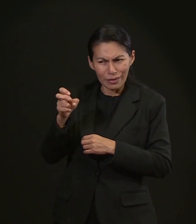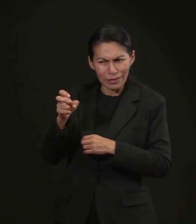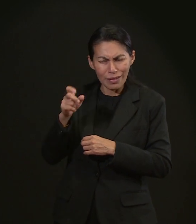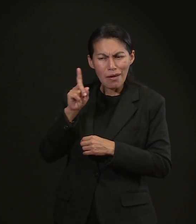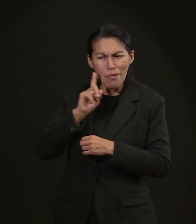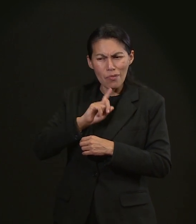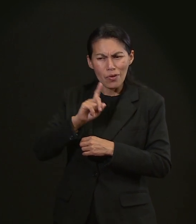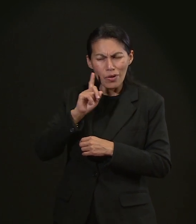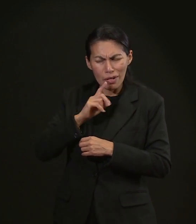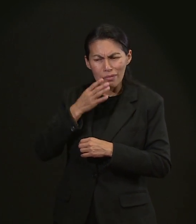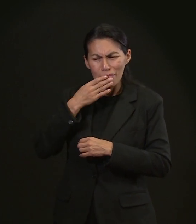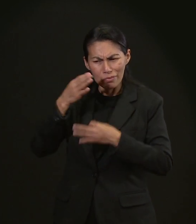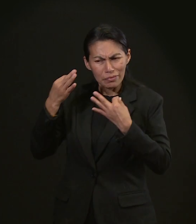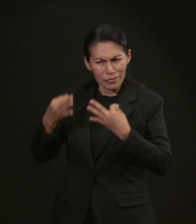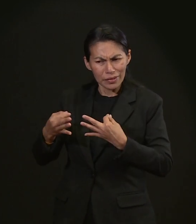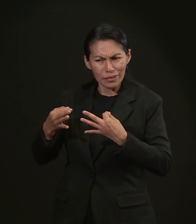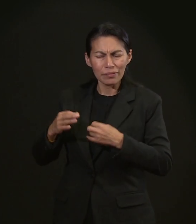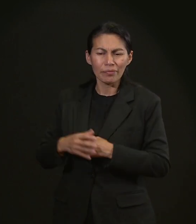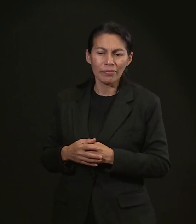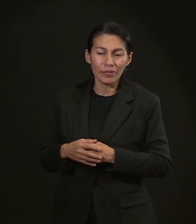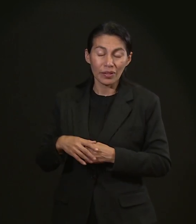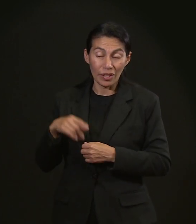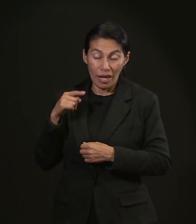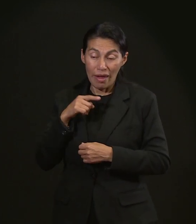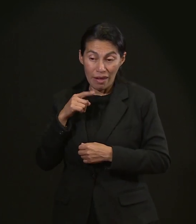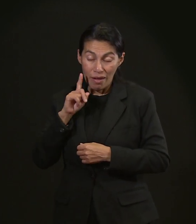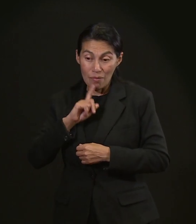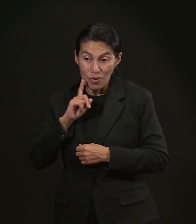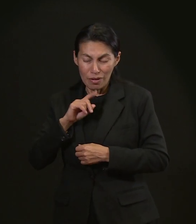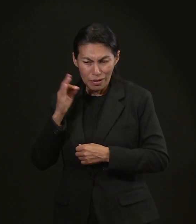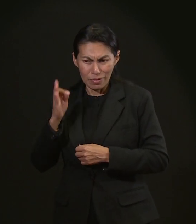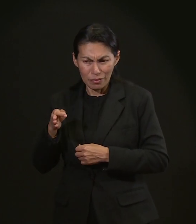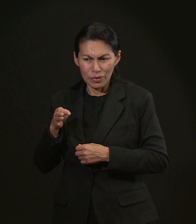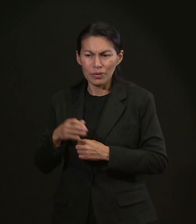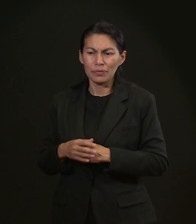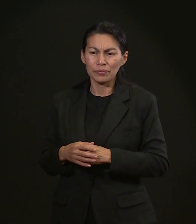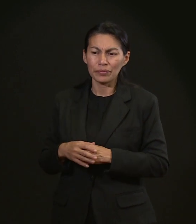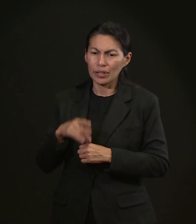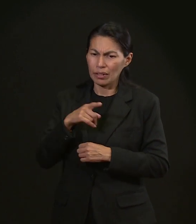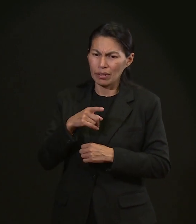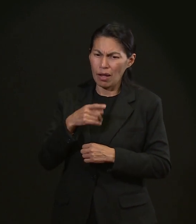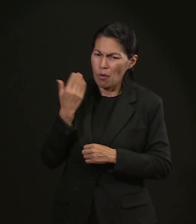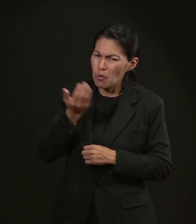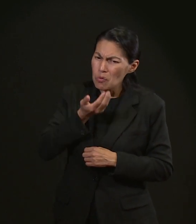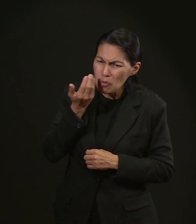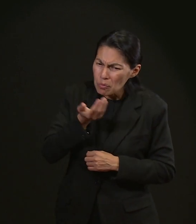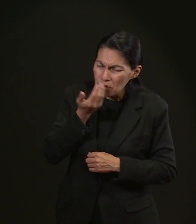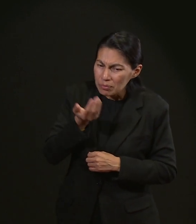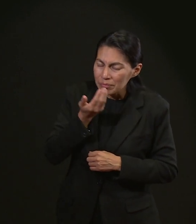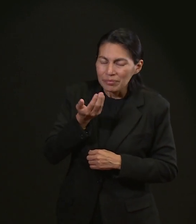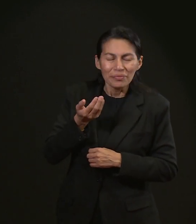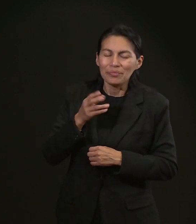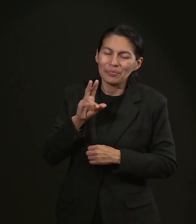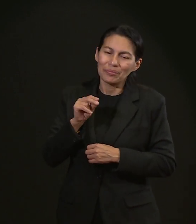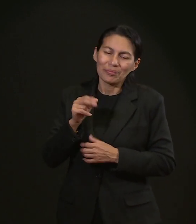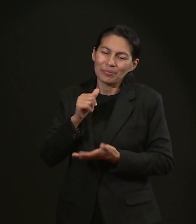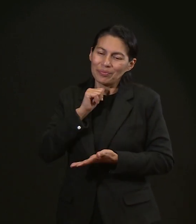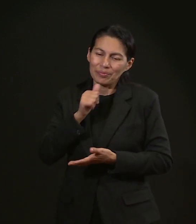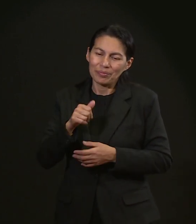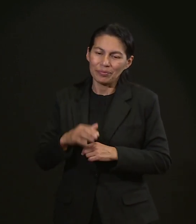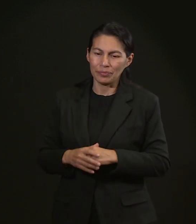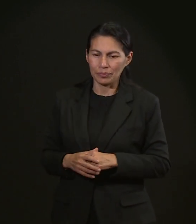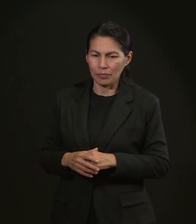que sí que sí era la persona correcta ella aceptó hace ese tipo de oración que no es tan común